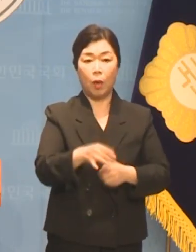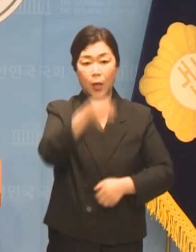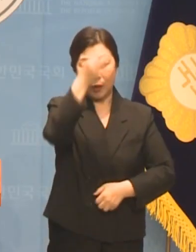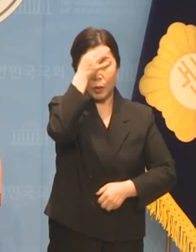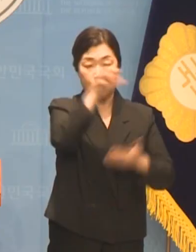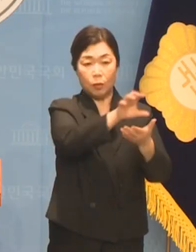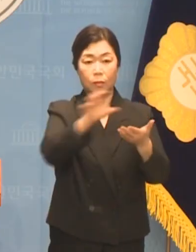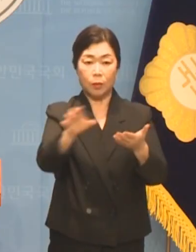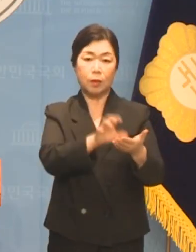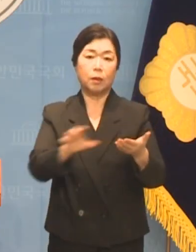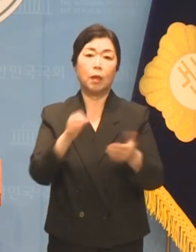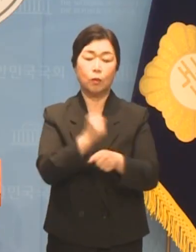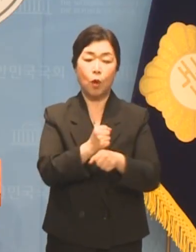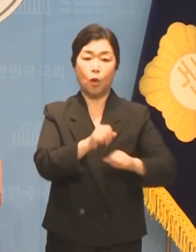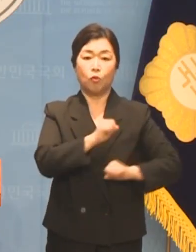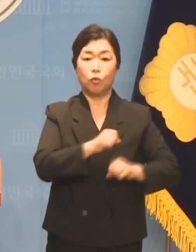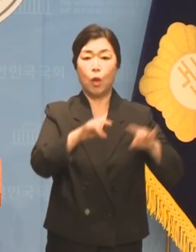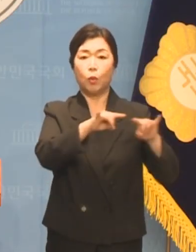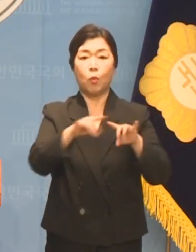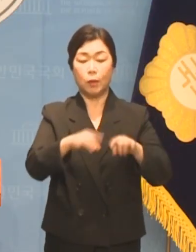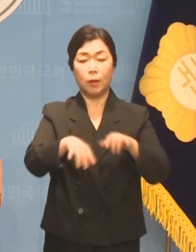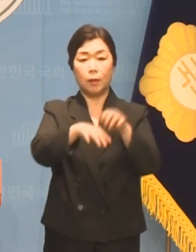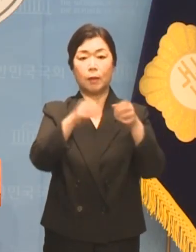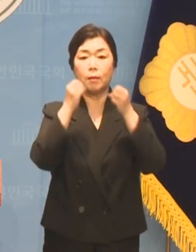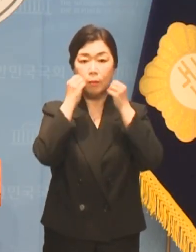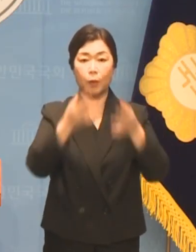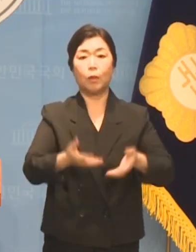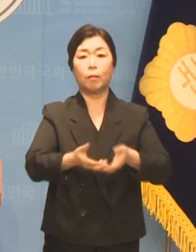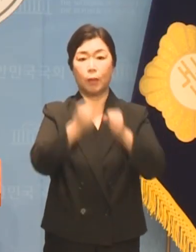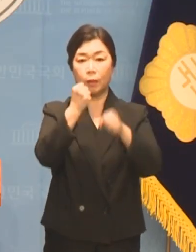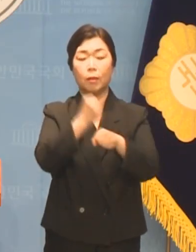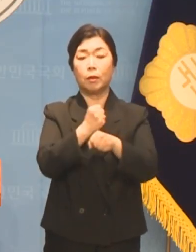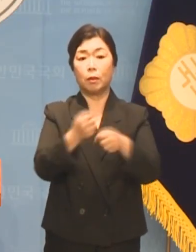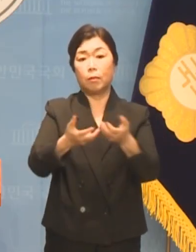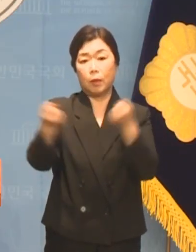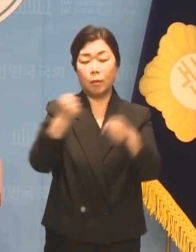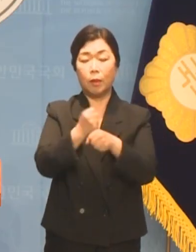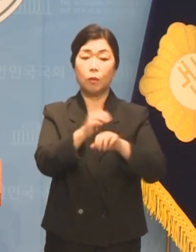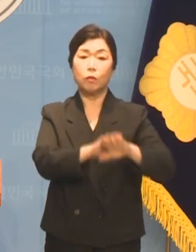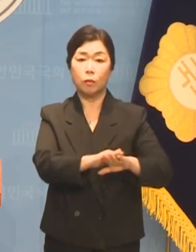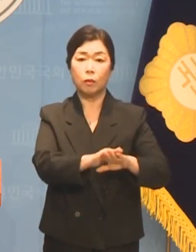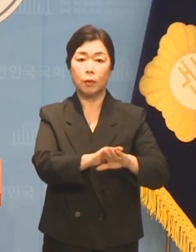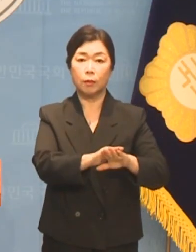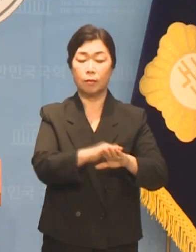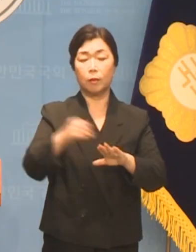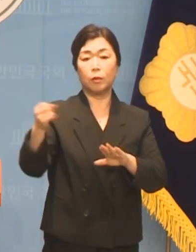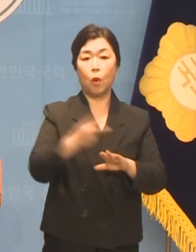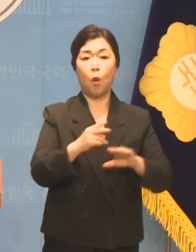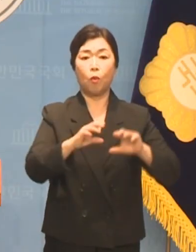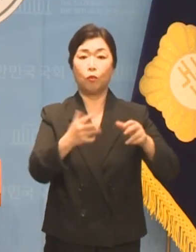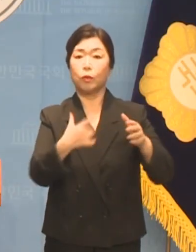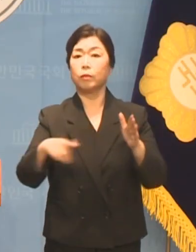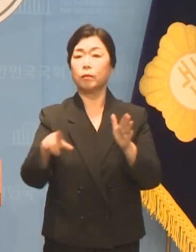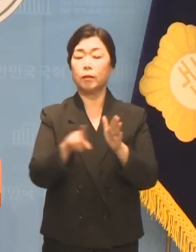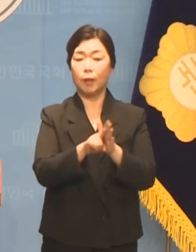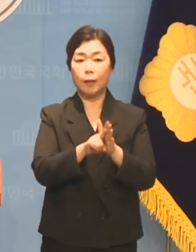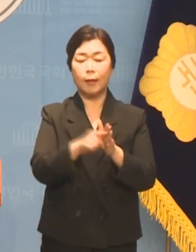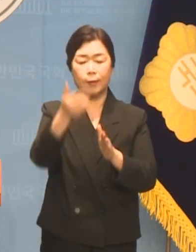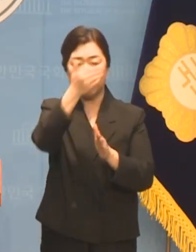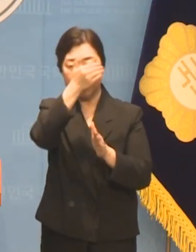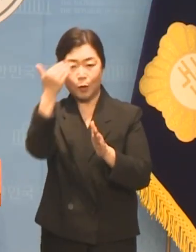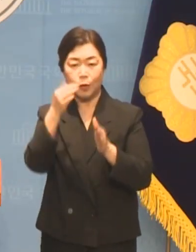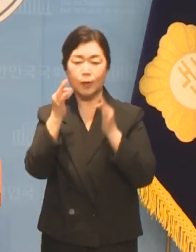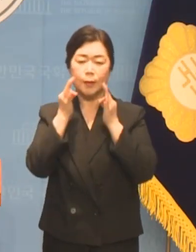불가능한 군 통신망도 구축하겠습니다. 그리고 국가를 위한 청춘의